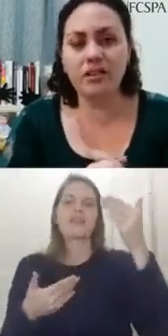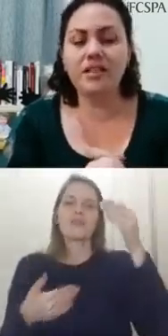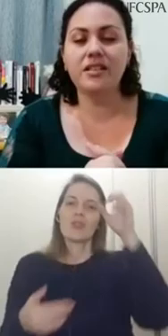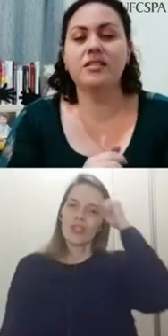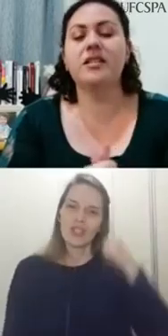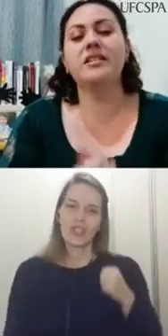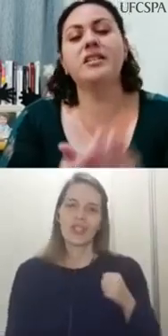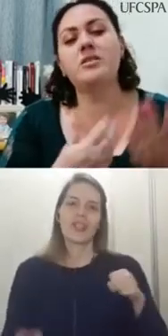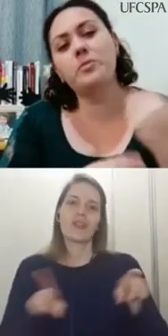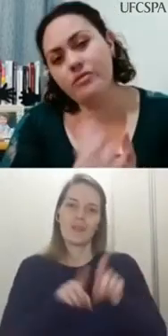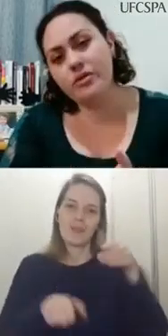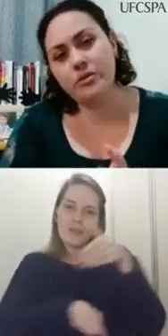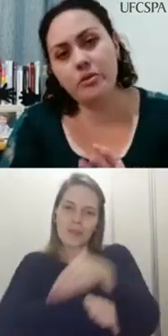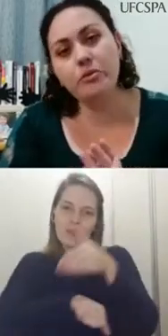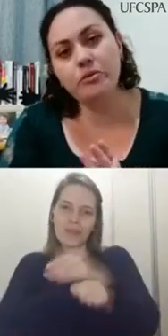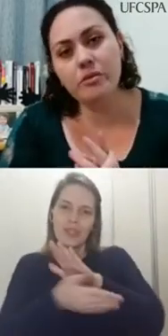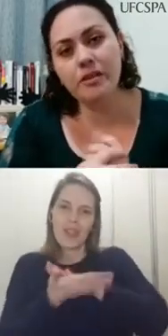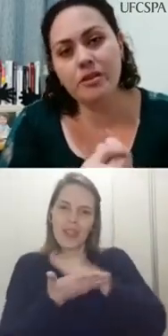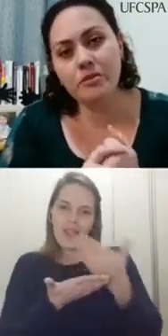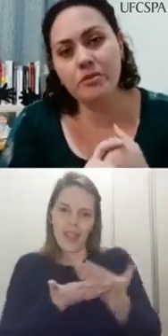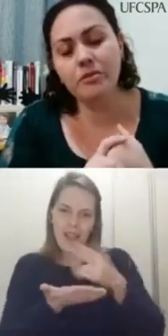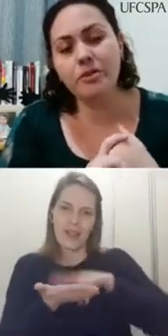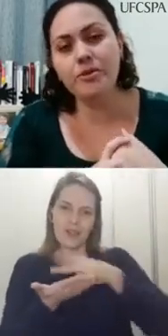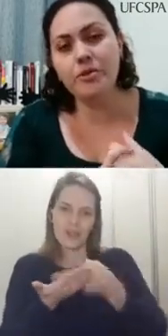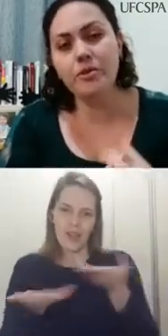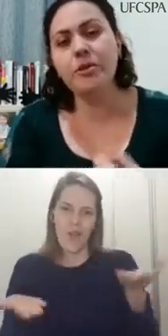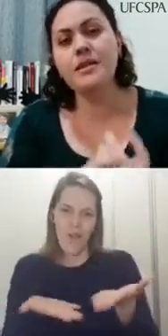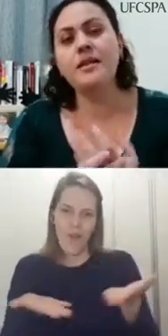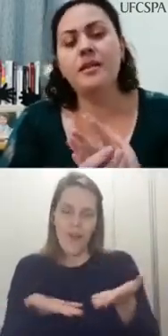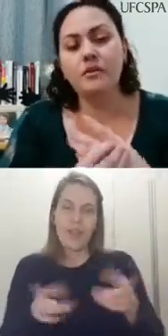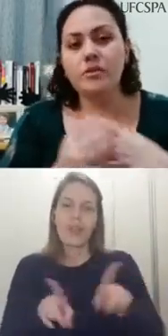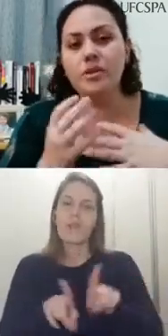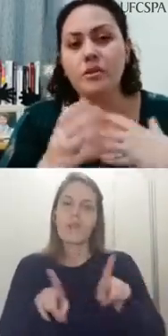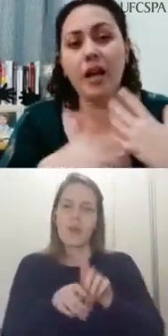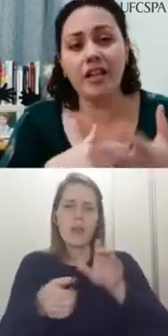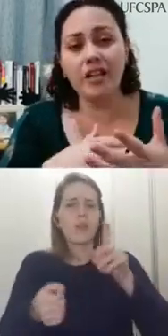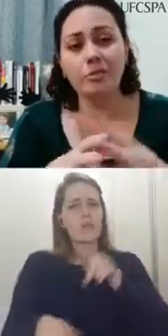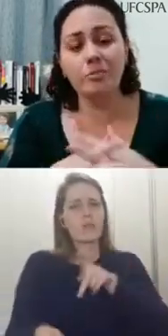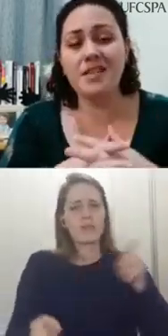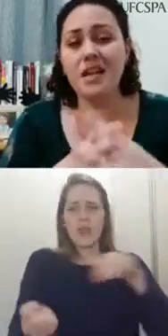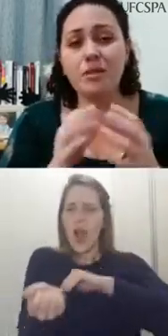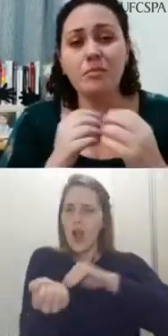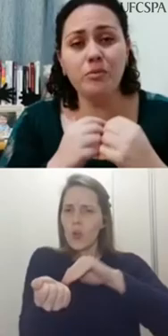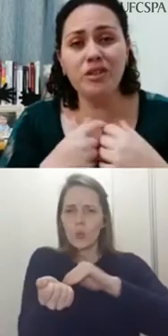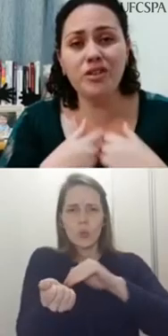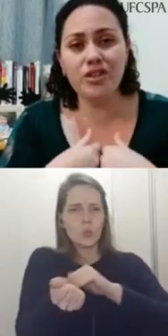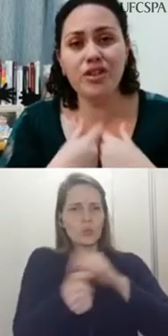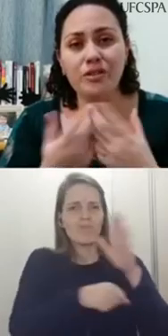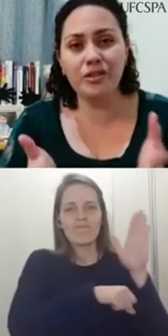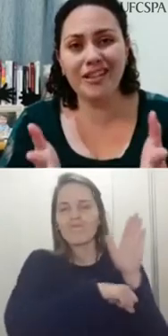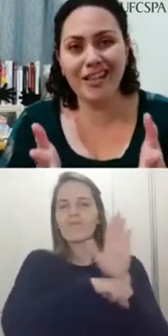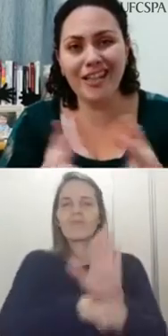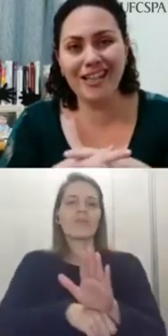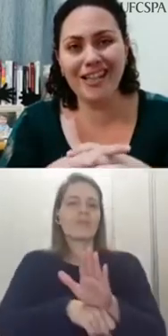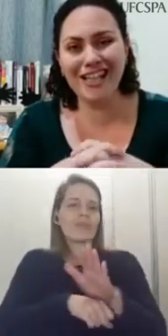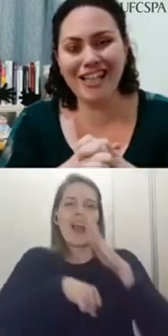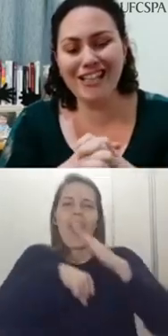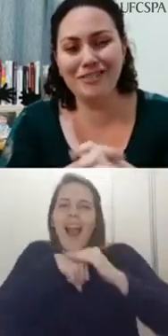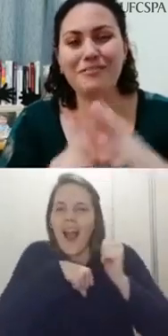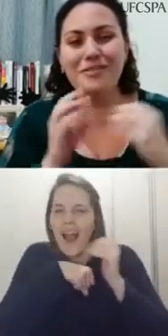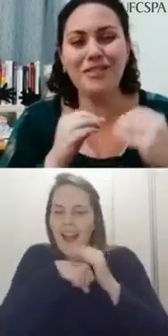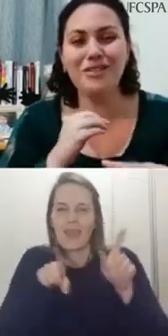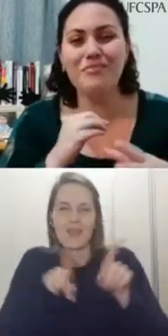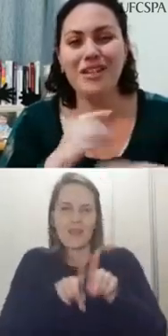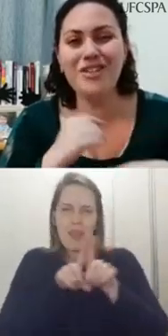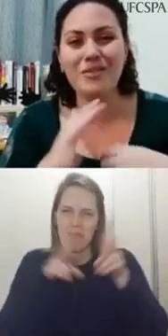tradução. E agradeço ao professor Augusto pelas suas contribuições, pelo seu carinho. Percebe que muita gente adora ele ali, né?